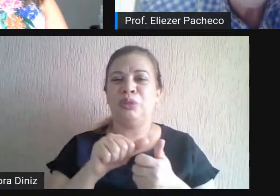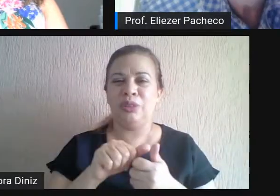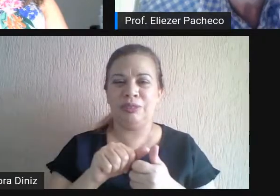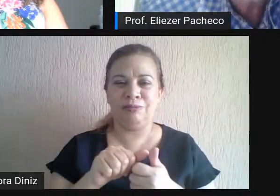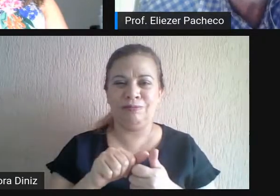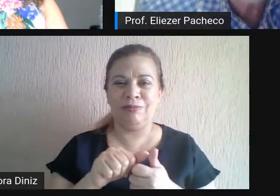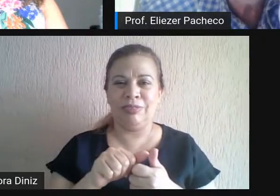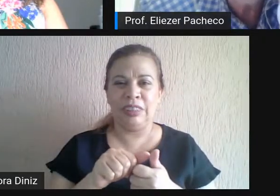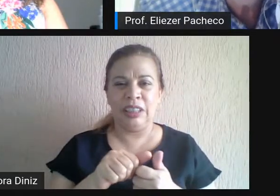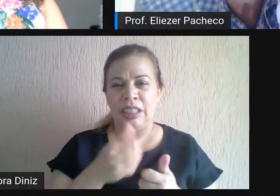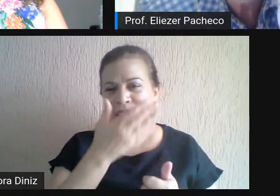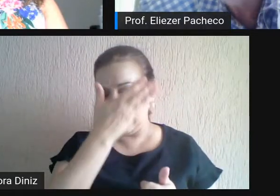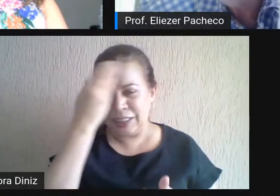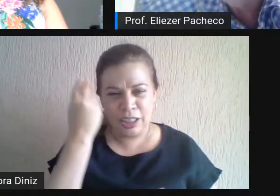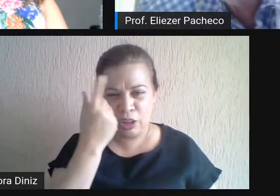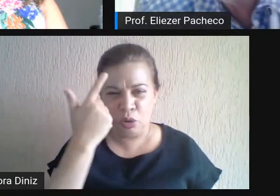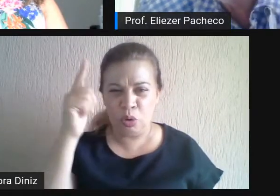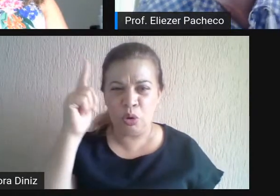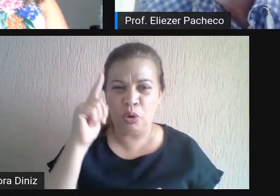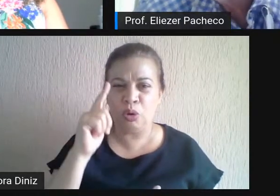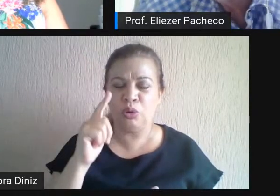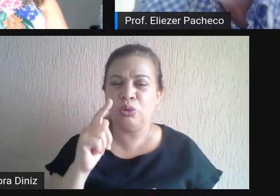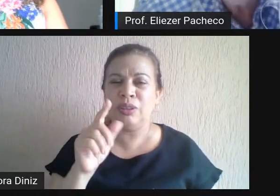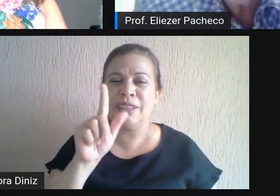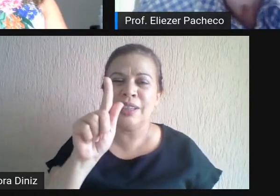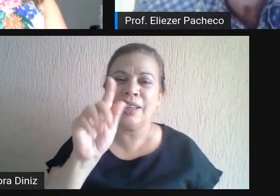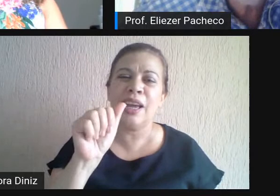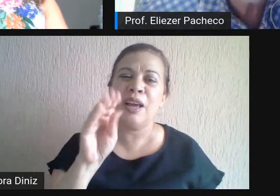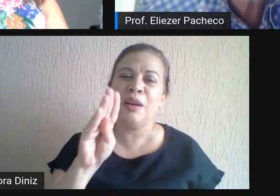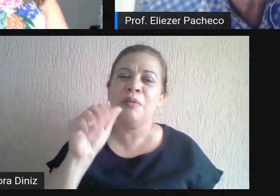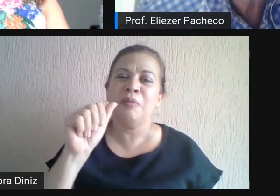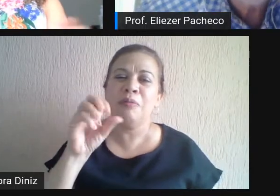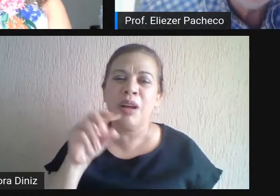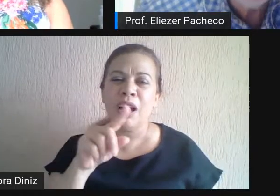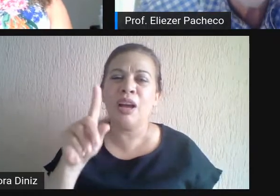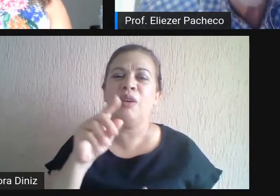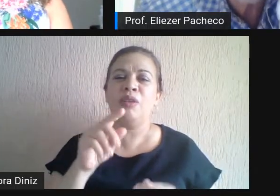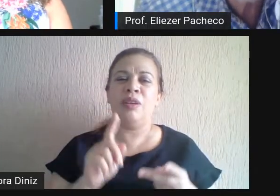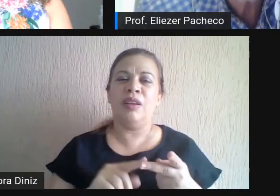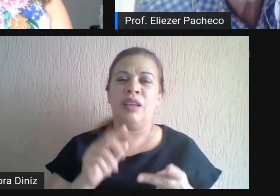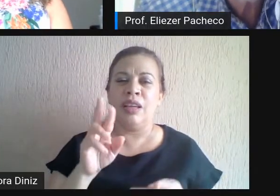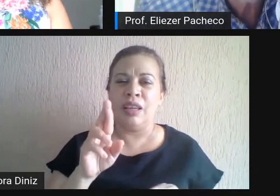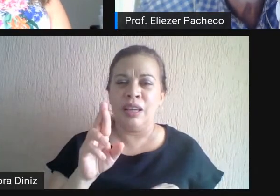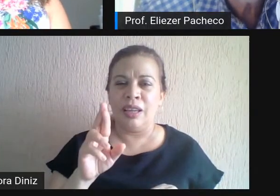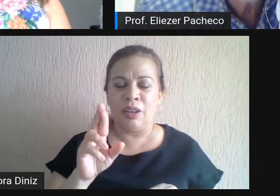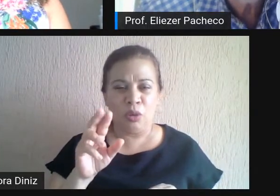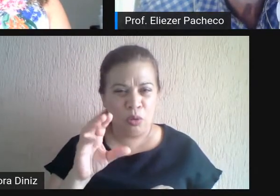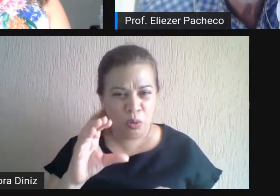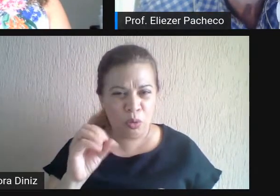Esqueçam Botsuana, esqueçam Gabão, República Democrática do Congo,